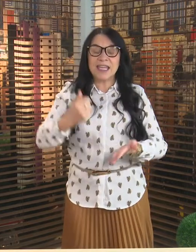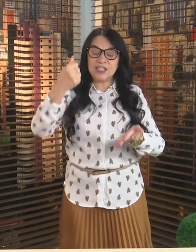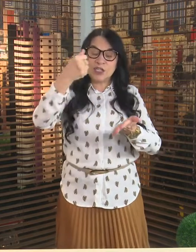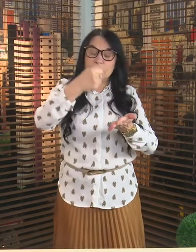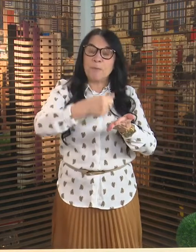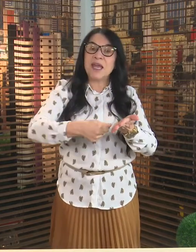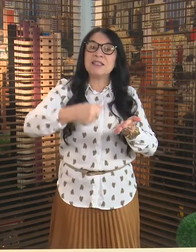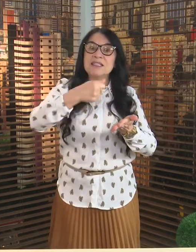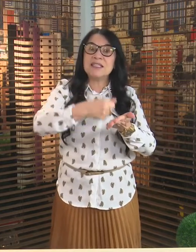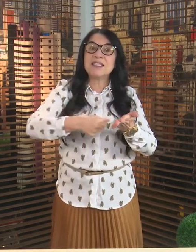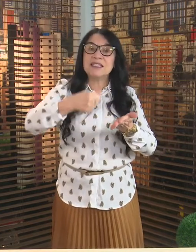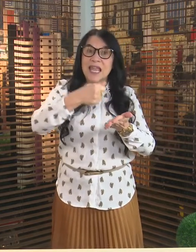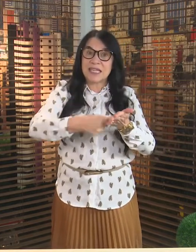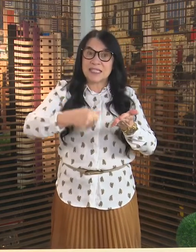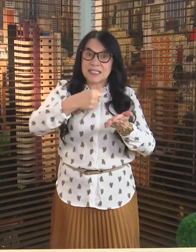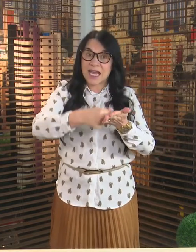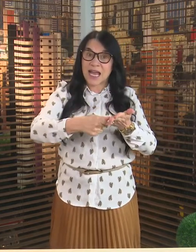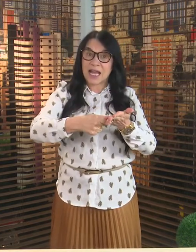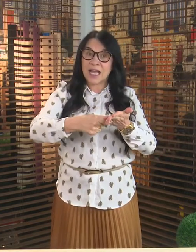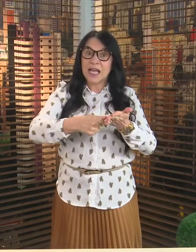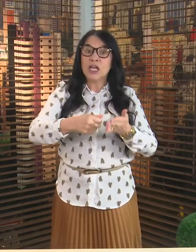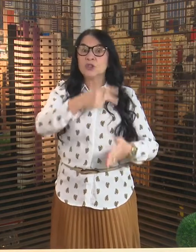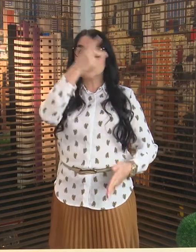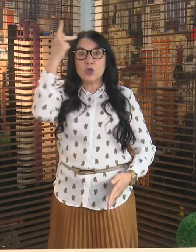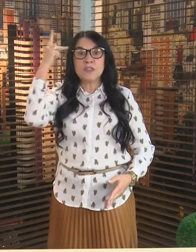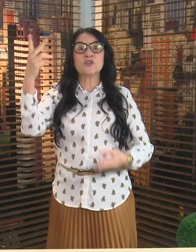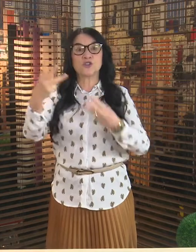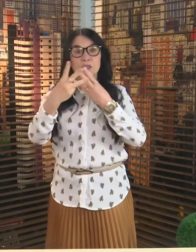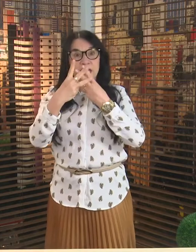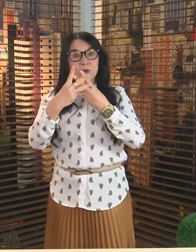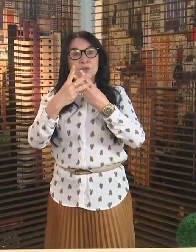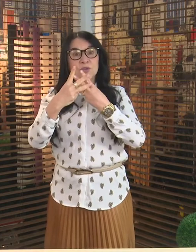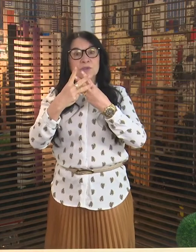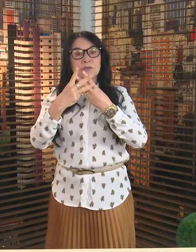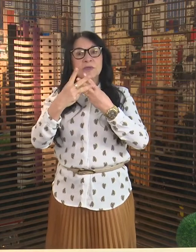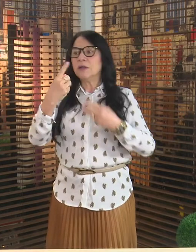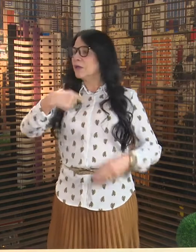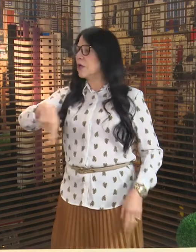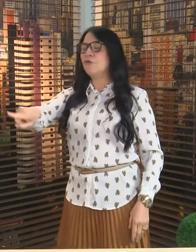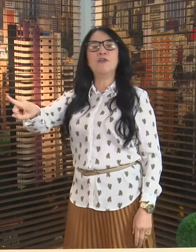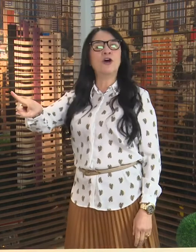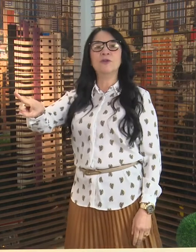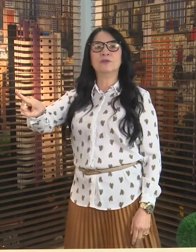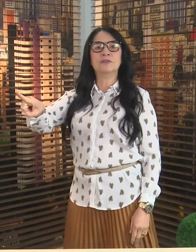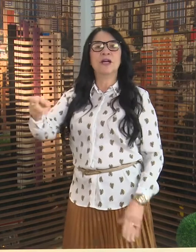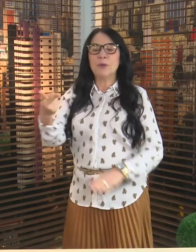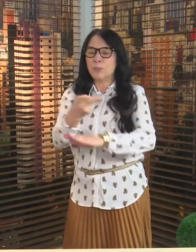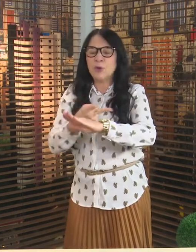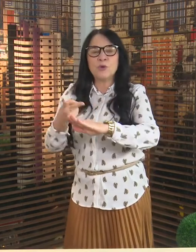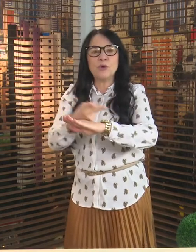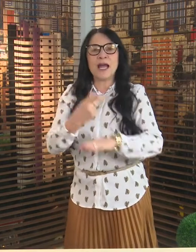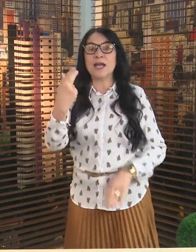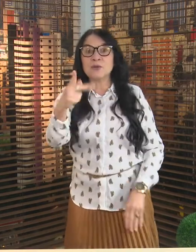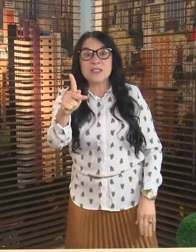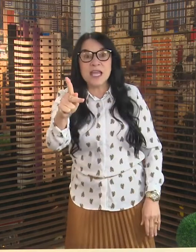de persistência dos judeus, não foram procurar os